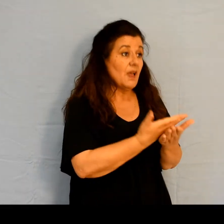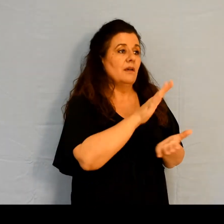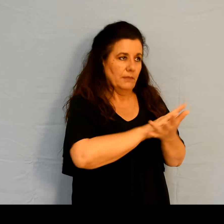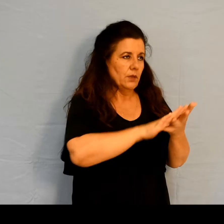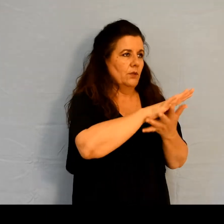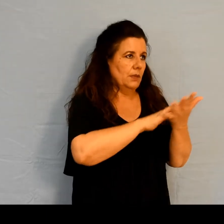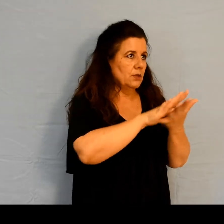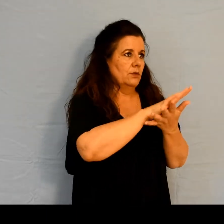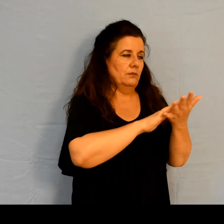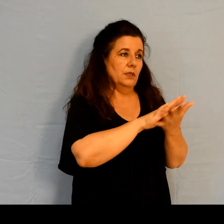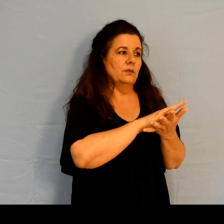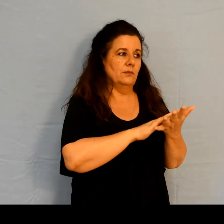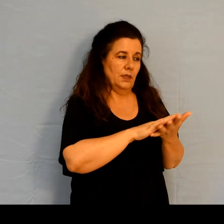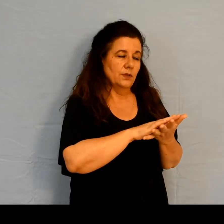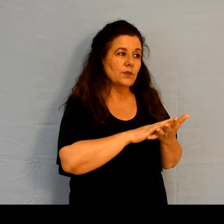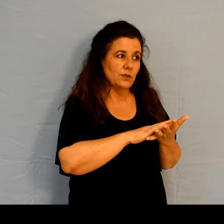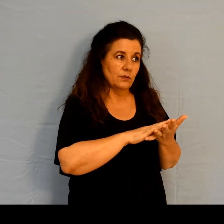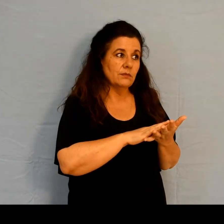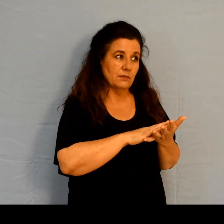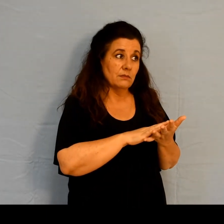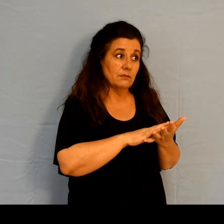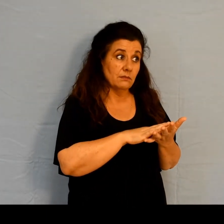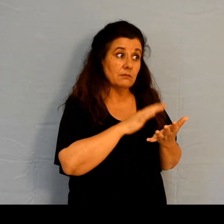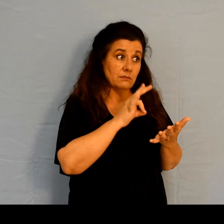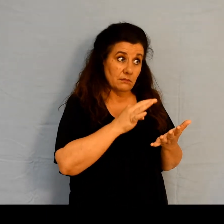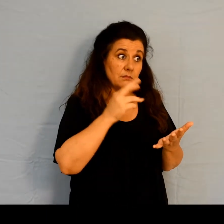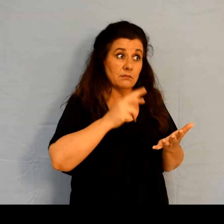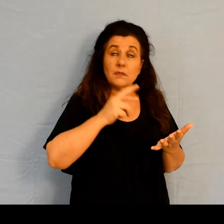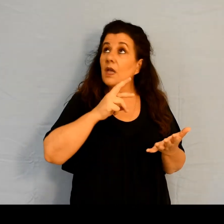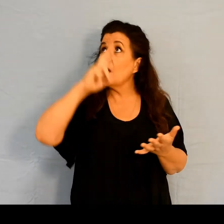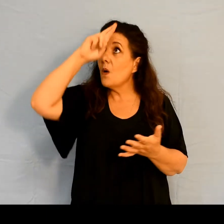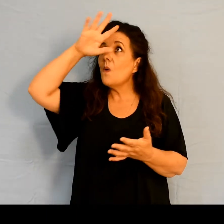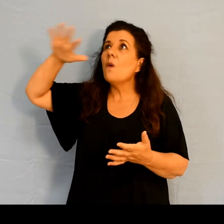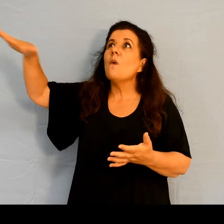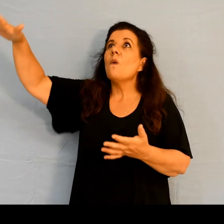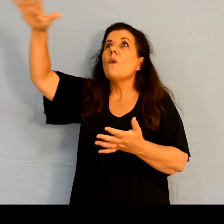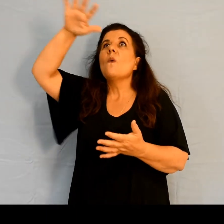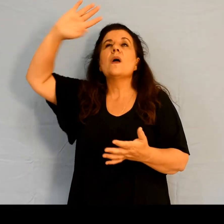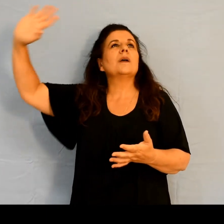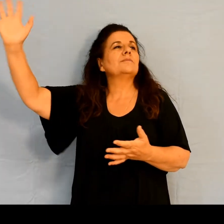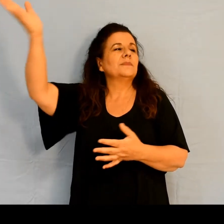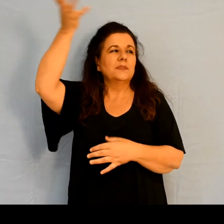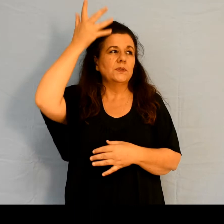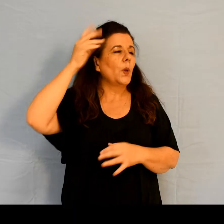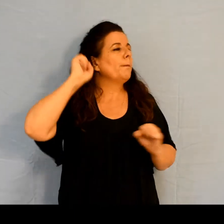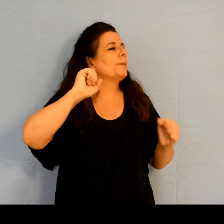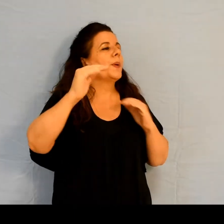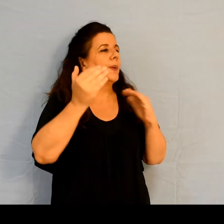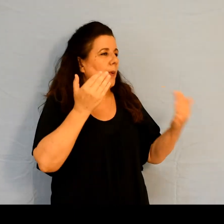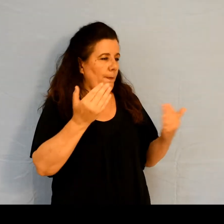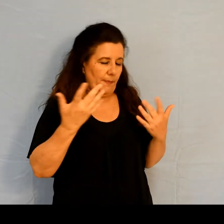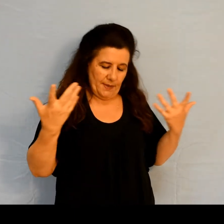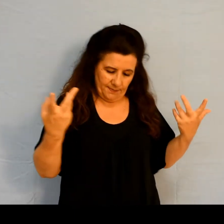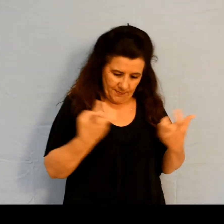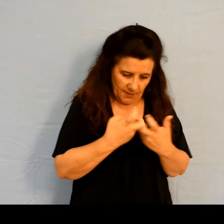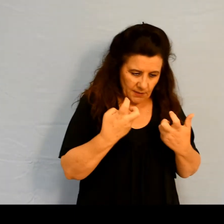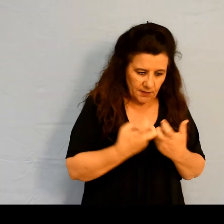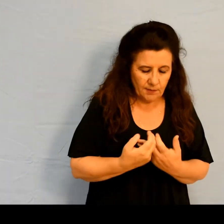Aussi, le royaume des cieux est comparable à un roi qui voulut régler ses comptes avec ses serviteurs.